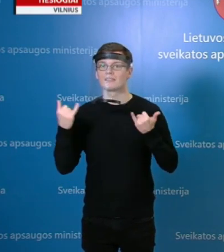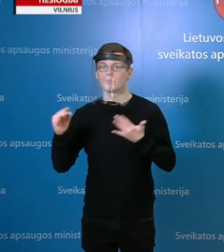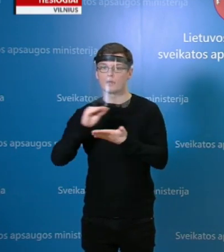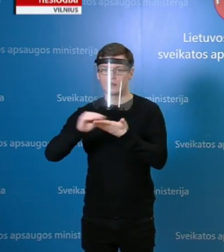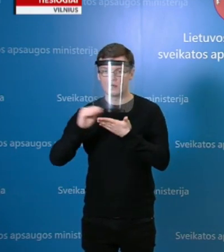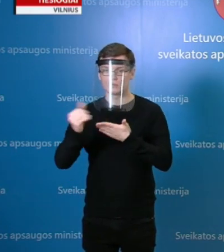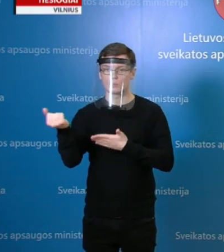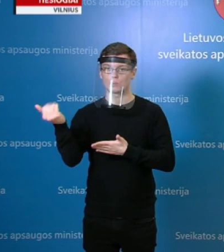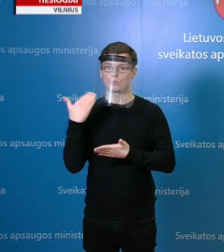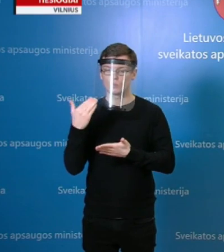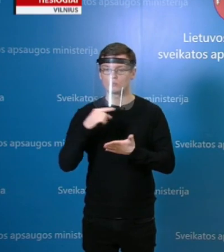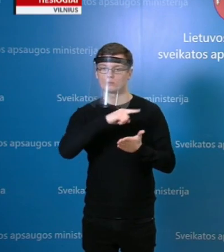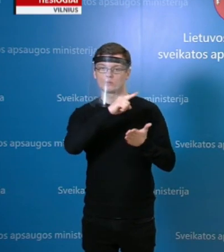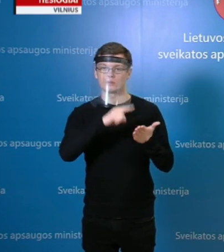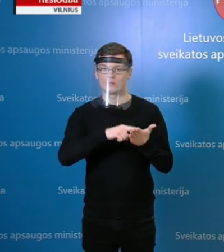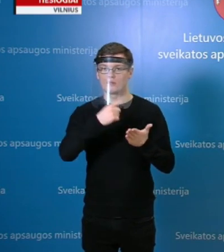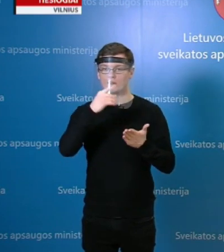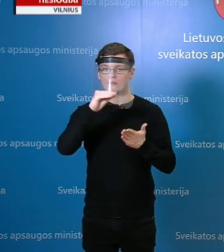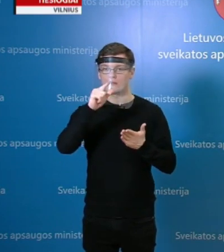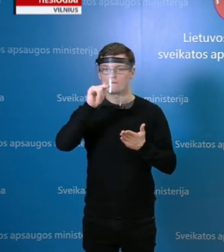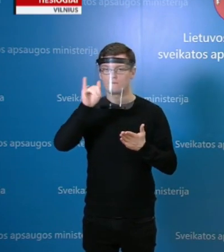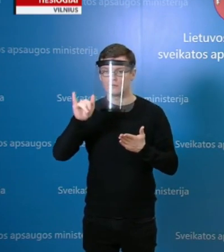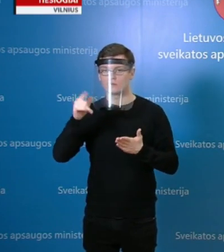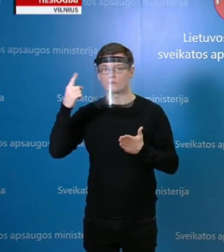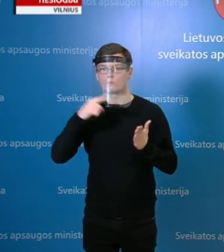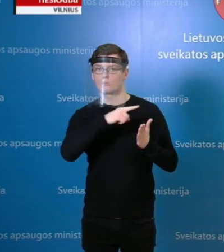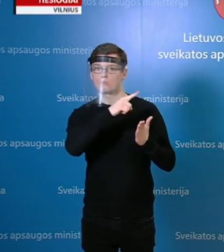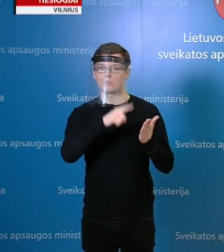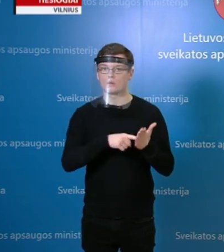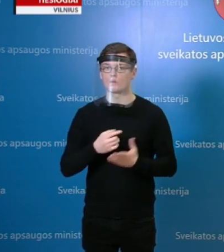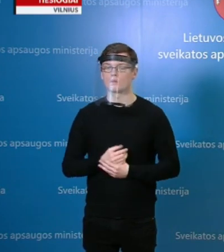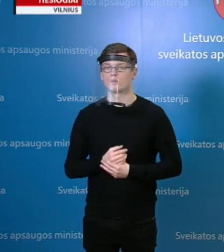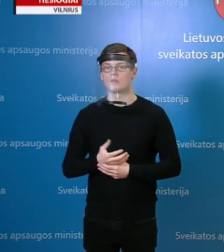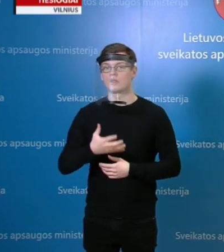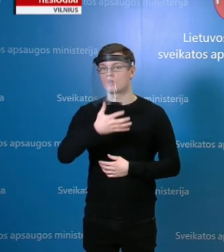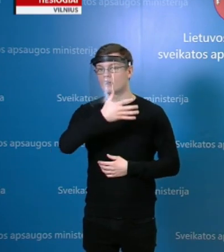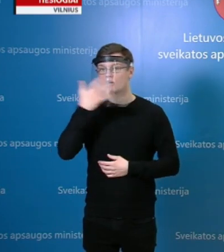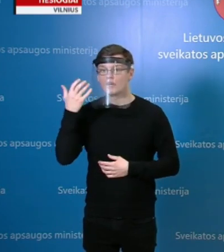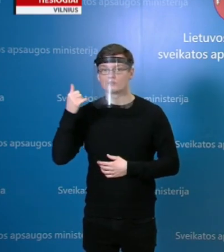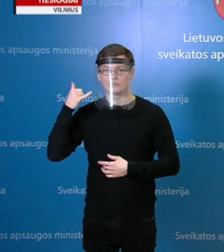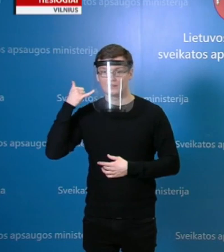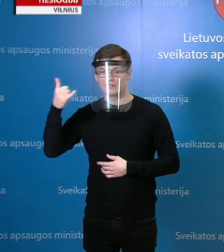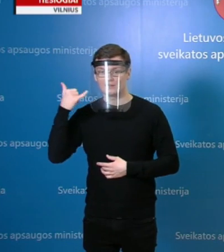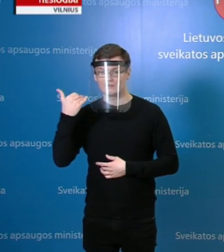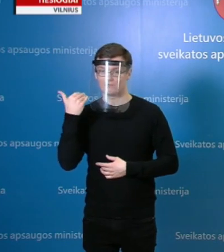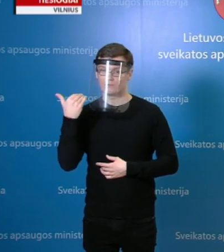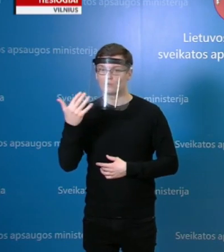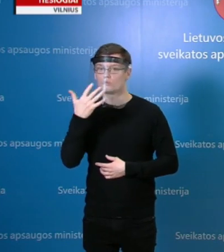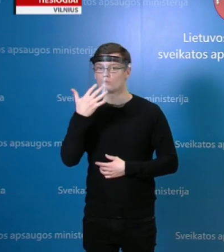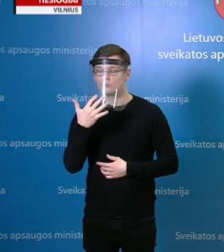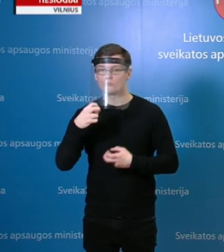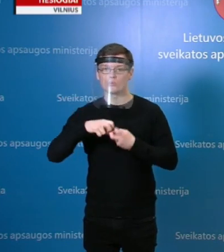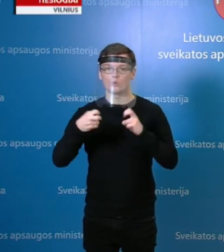Delfi Žiedūnė Juškytė domisi. Karštosios linijos savanoriai sako, kad didžiulė problema šiuo metu yra Kauno mobiliosios